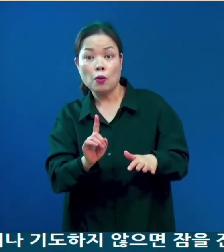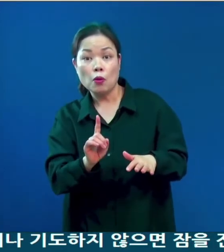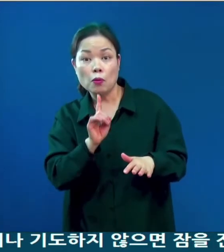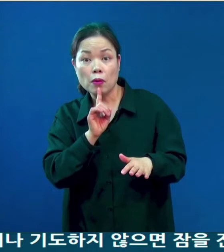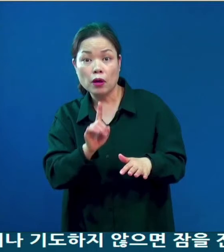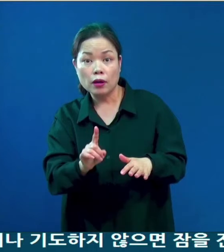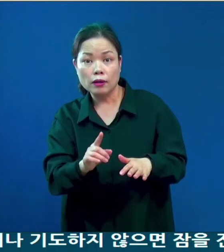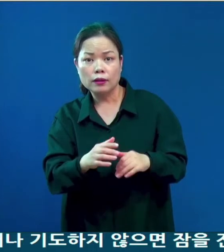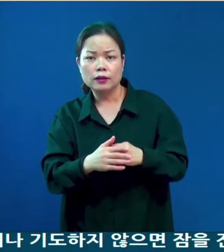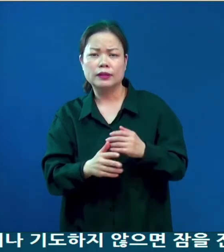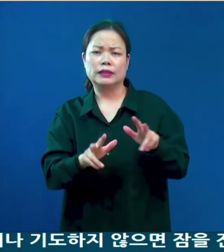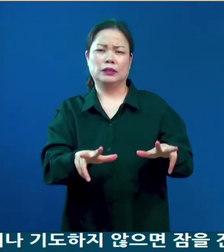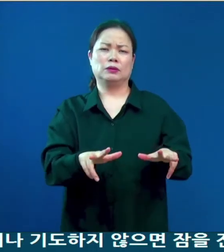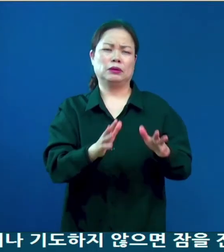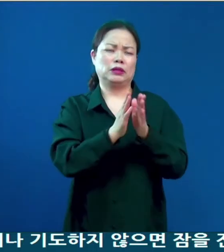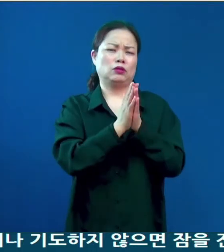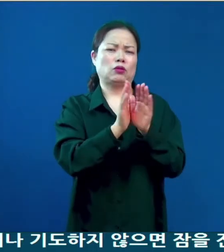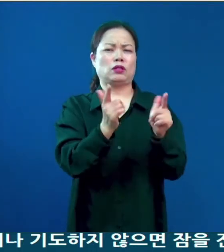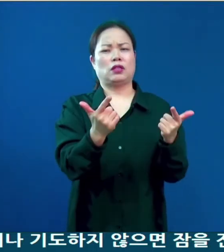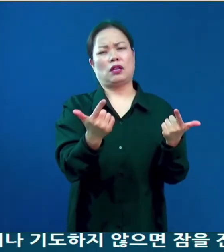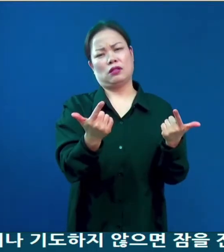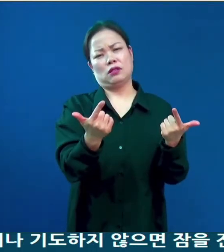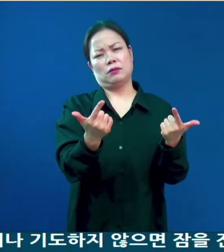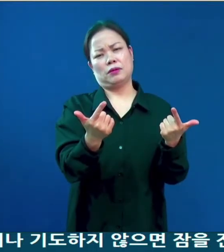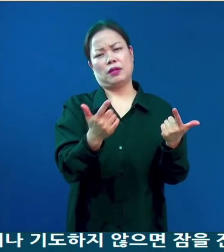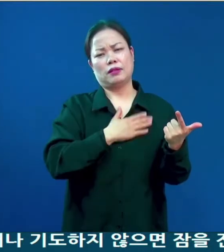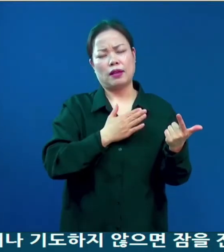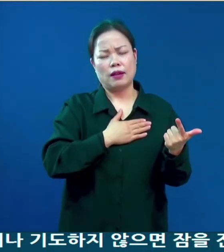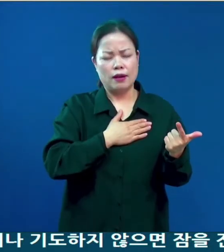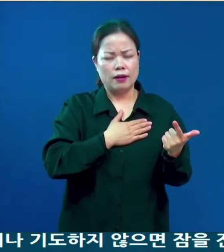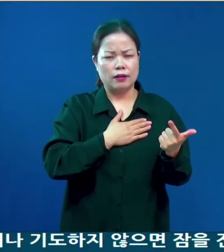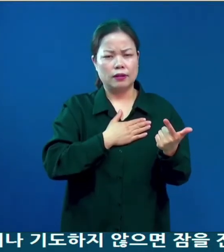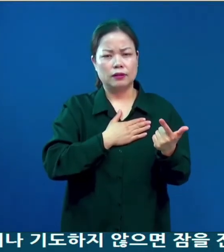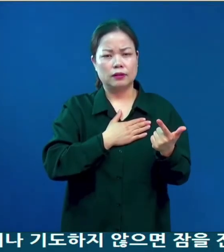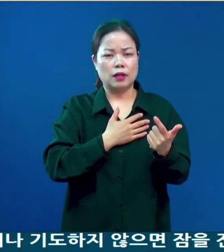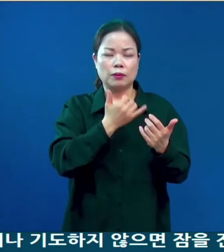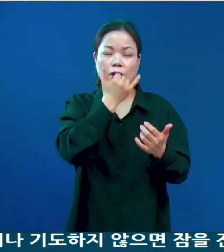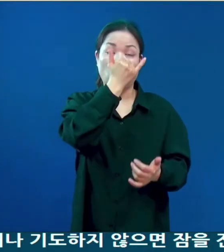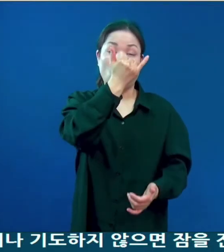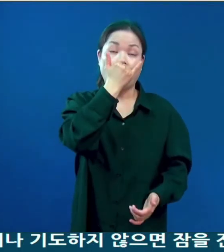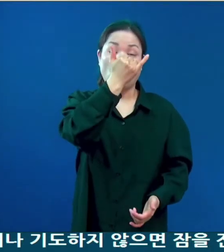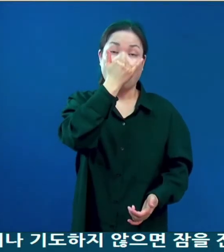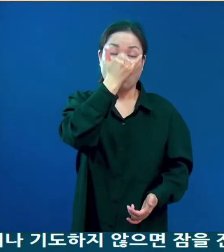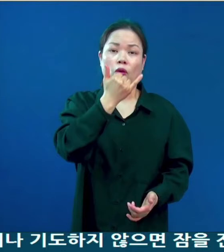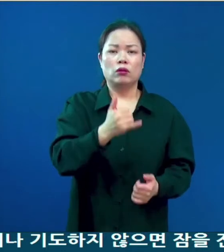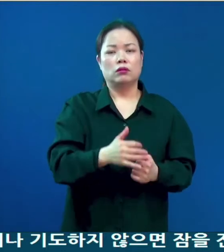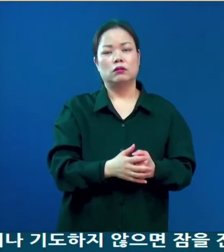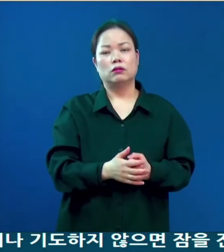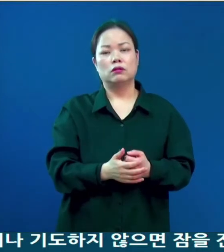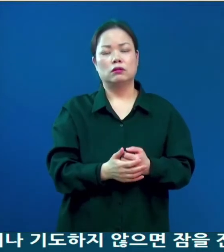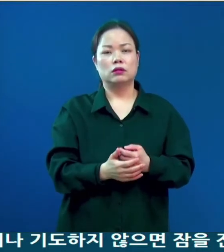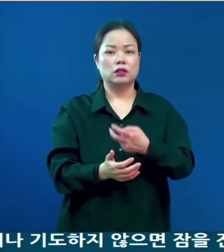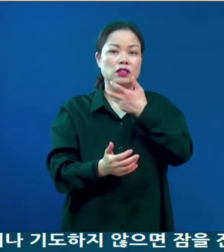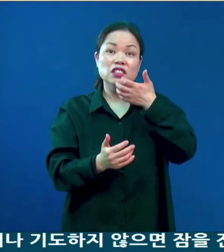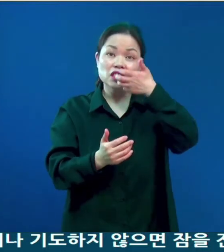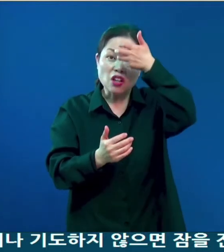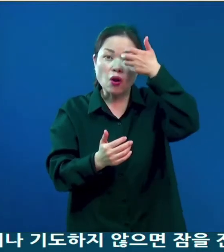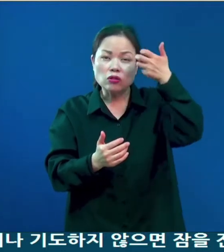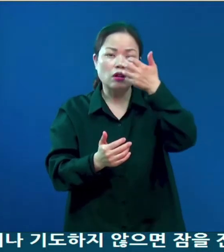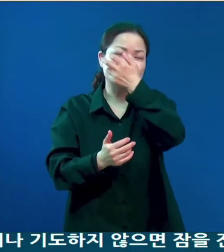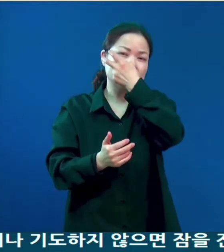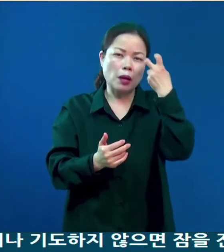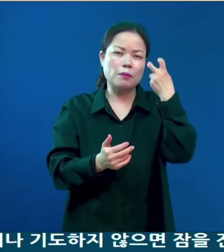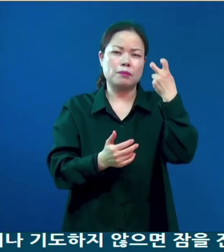겁니까? 지금 기도하지 않고 있습니다. 내가 지금 잠을 쿨쿨 자고 있습니다. 지금 그렇게 이제 스스로 말하고 있는 거하고 똑같은